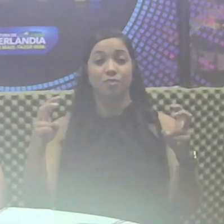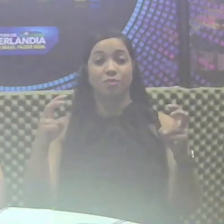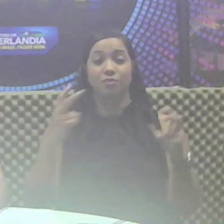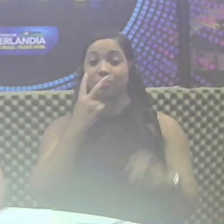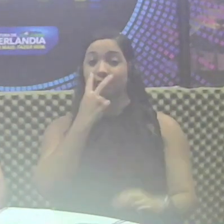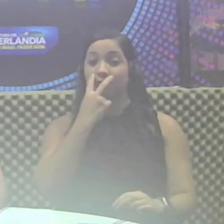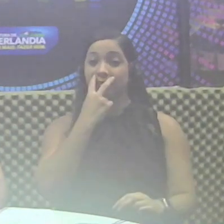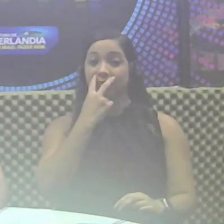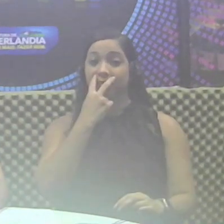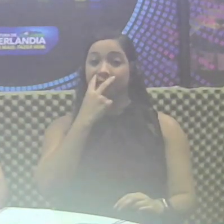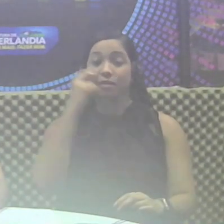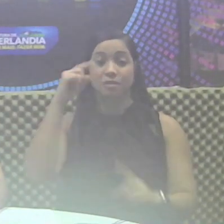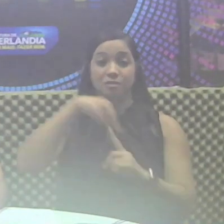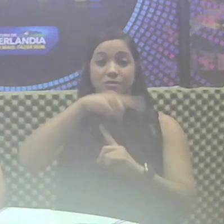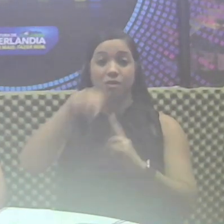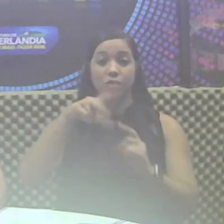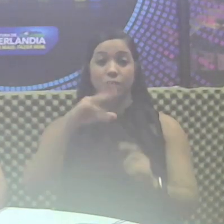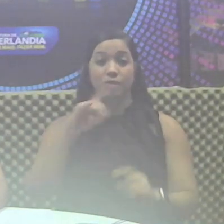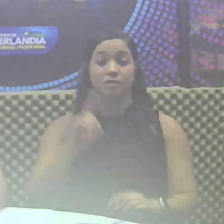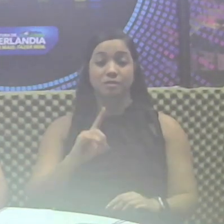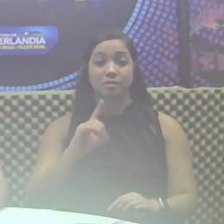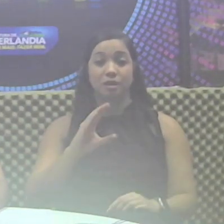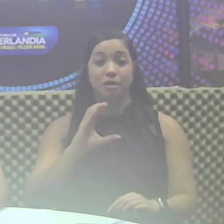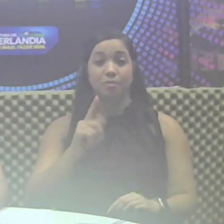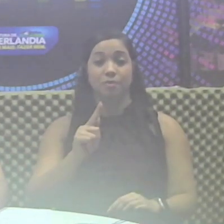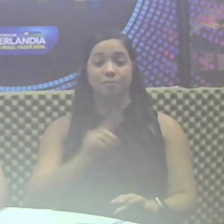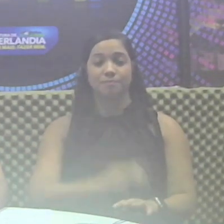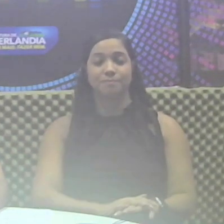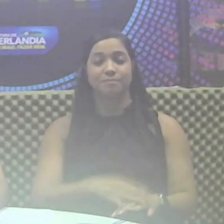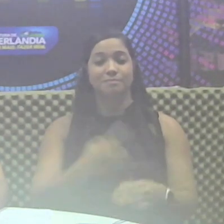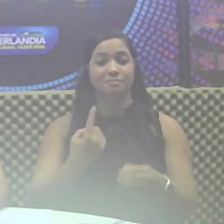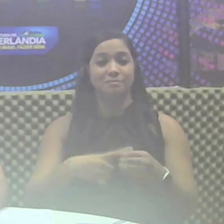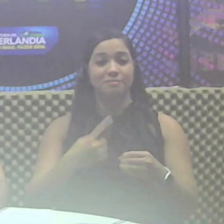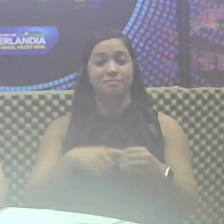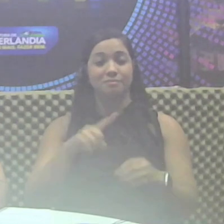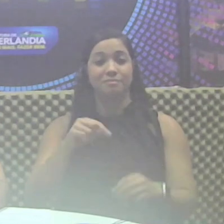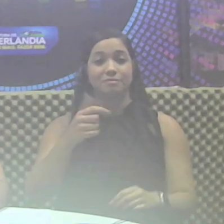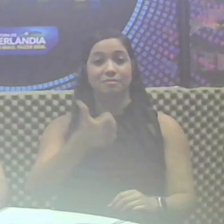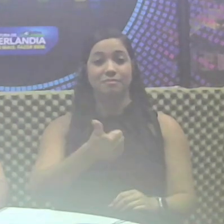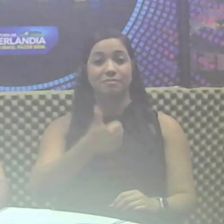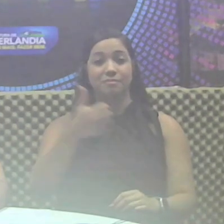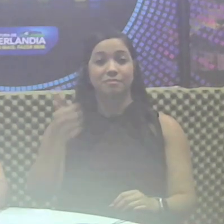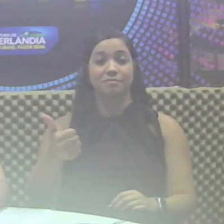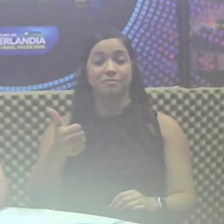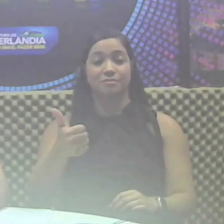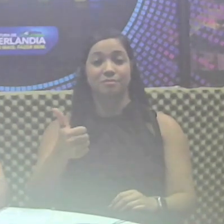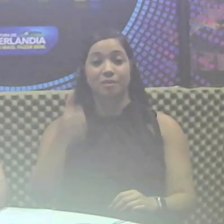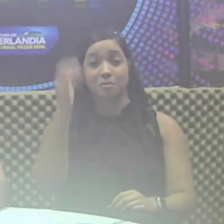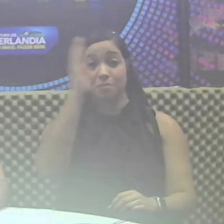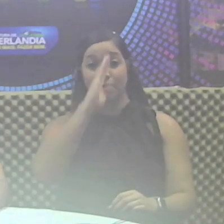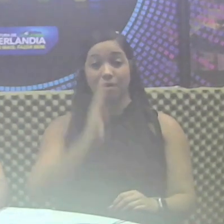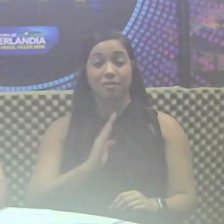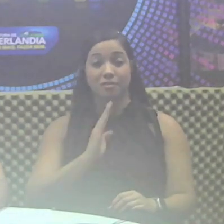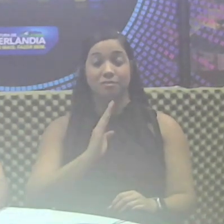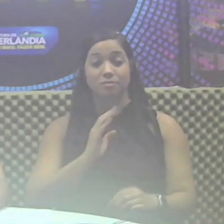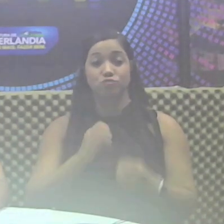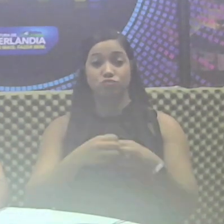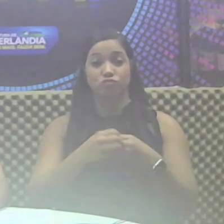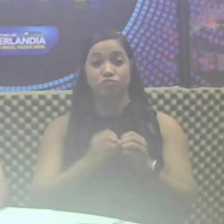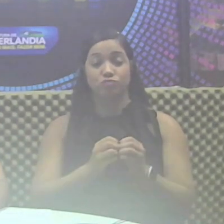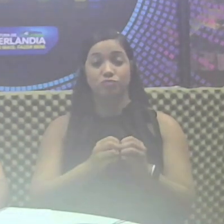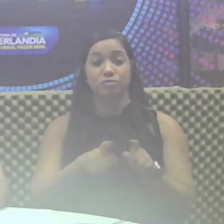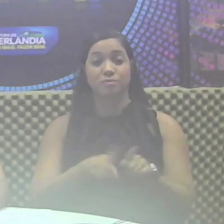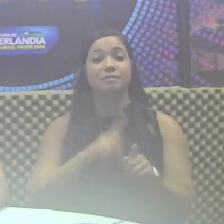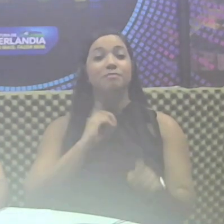Vitória, São Luís e Campo Grande. A cidade ainda é a 11ª do interior brasileiro e a 1ª do interior de